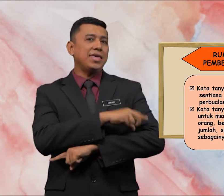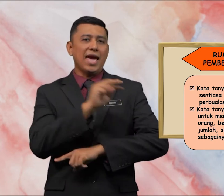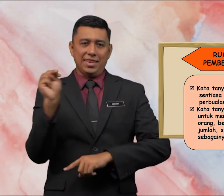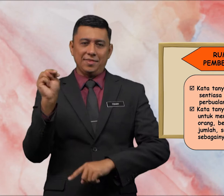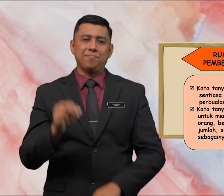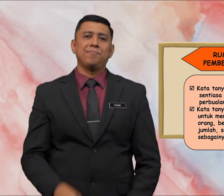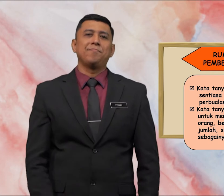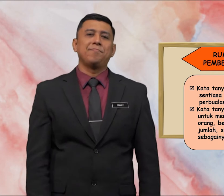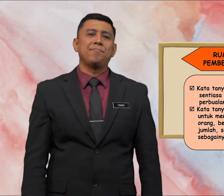seharian.